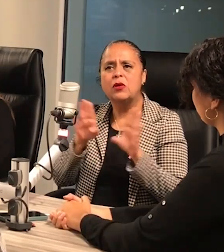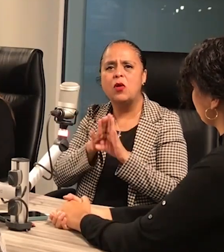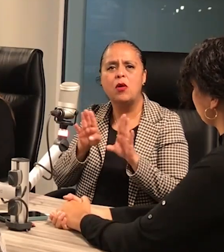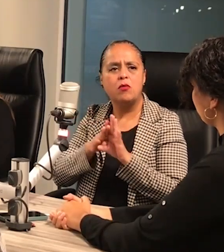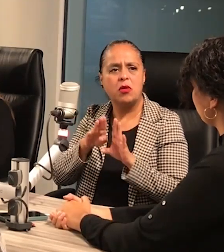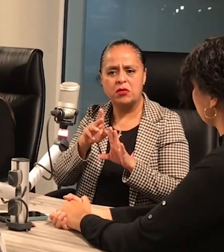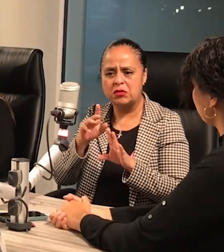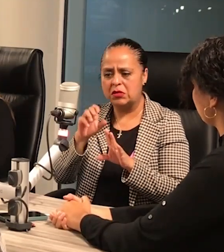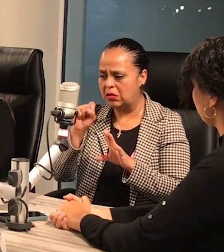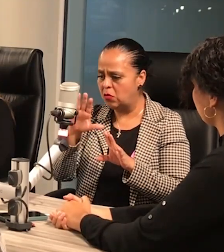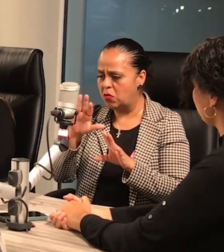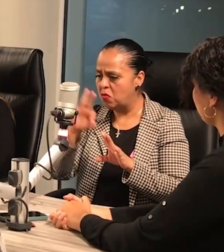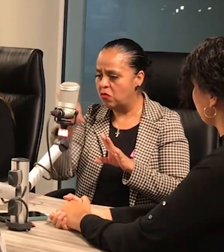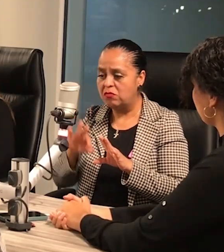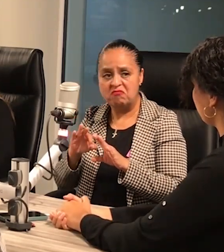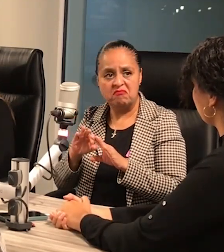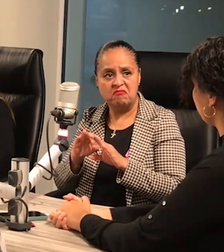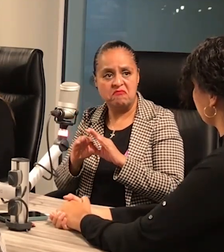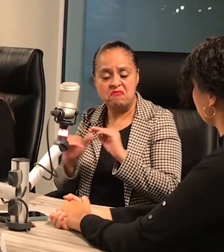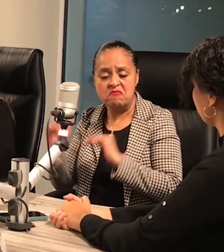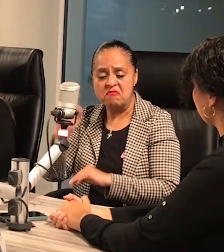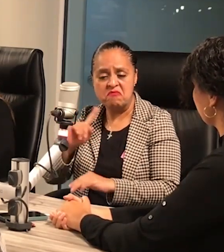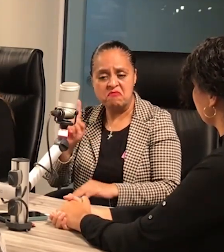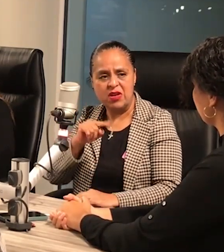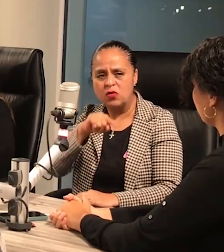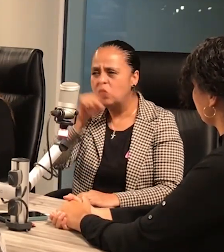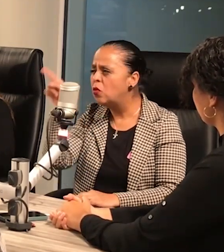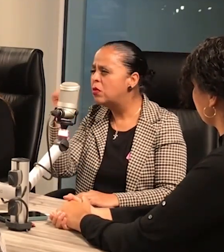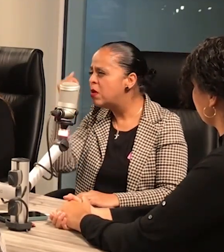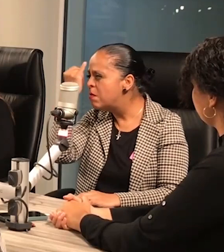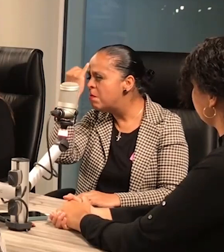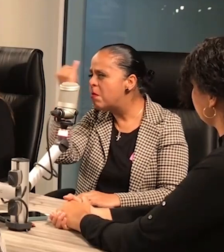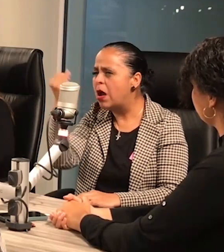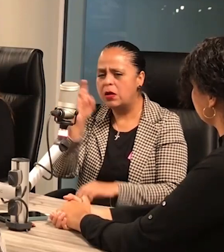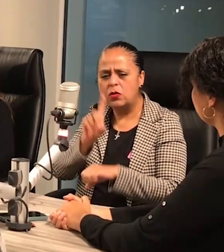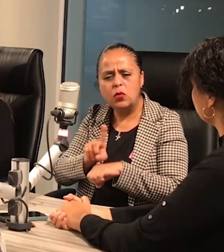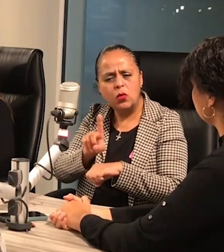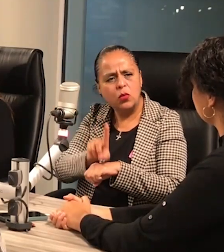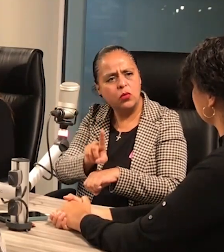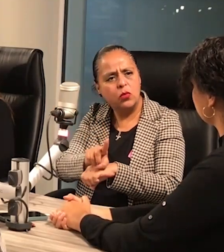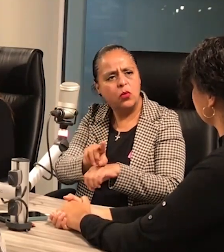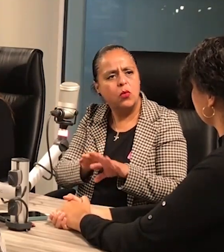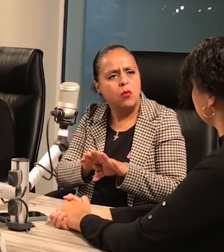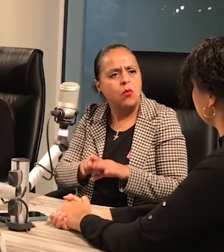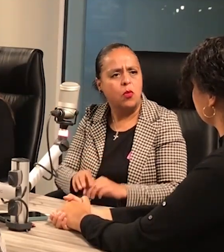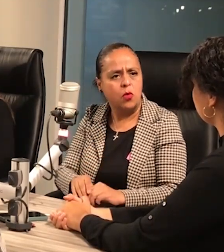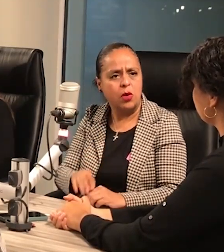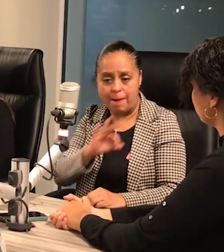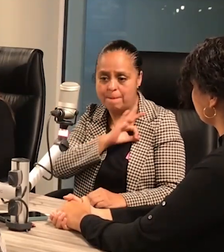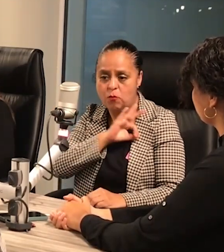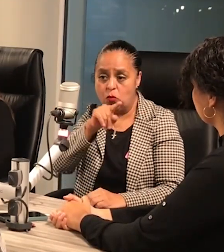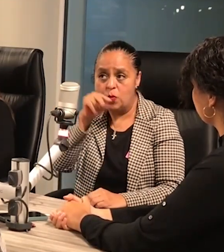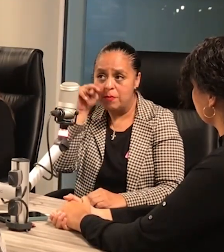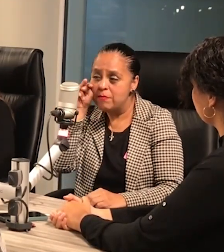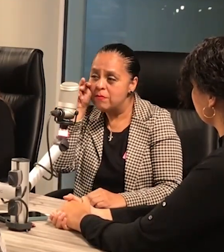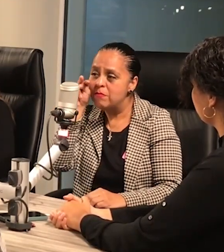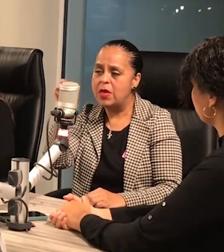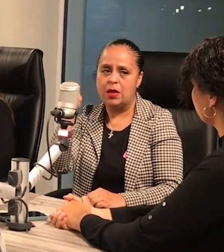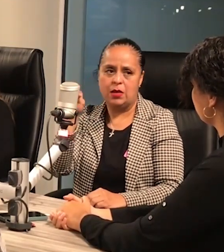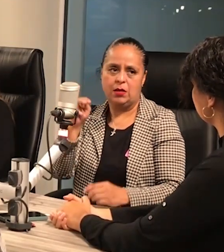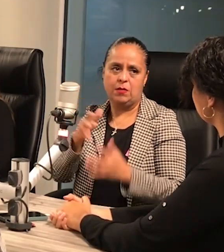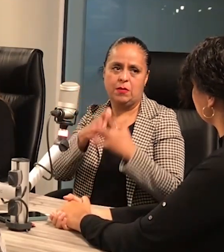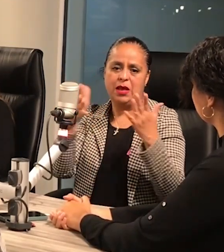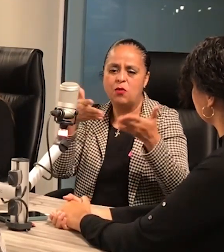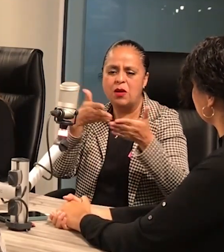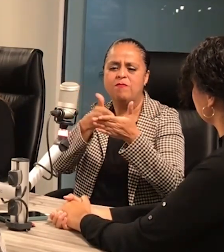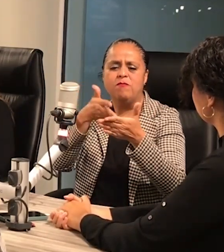del 65%. Entonces ya se imaginarán en la cotidianidad, que es en donde podemos ver la mayor parte de